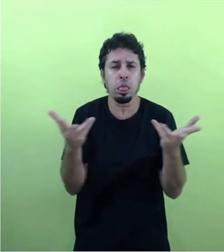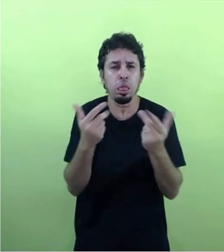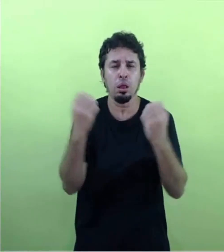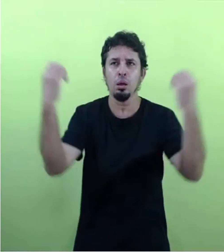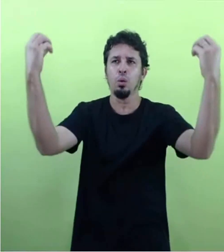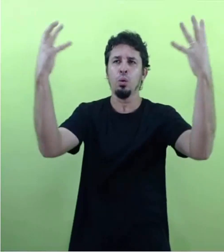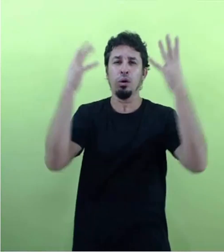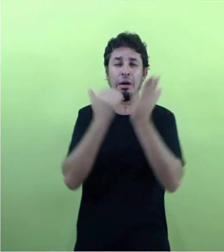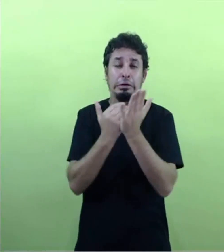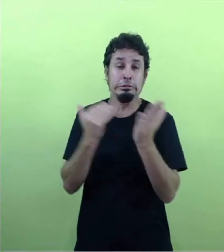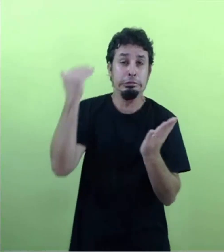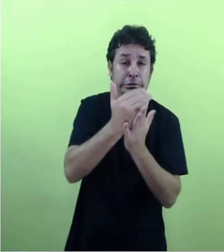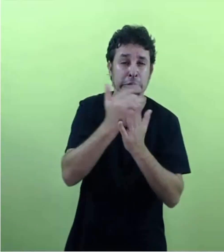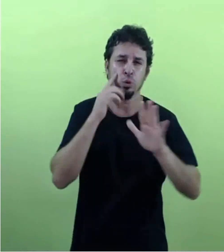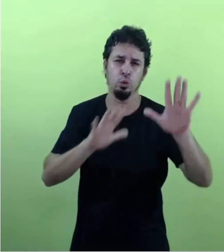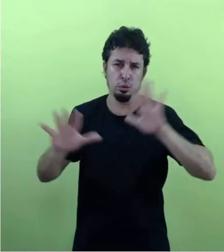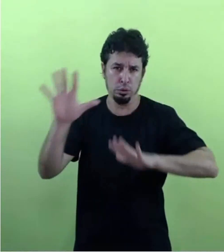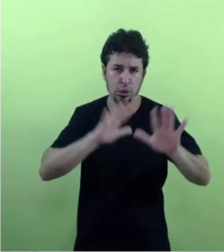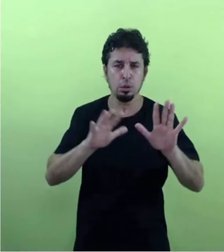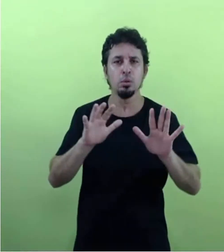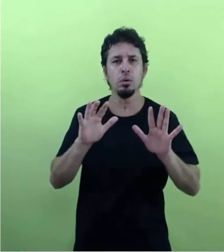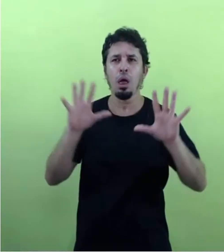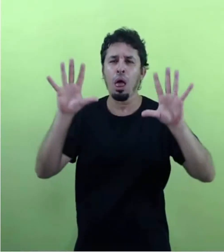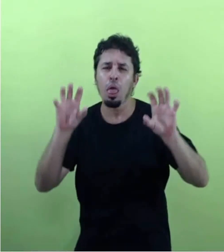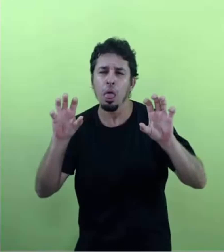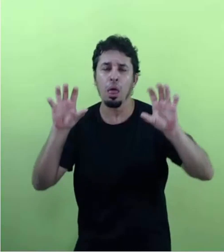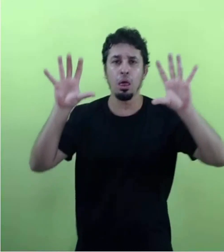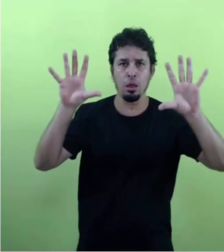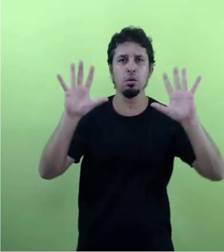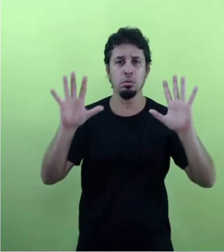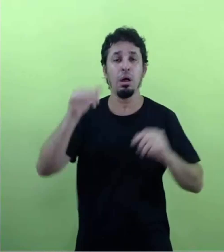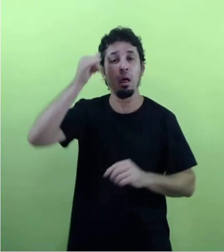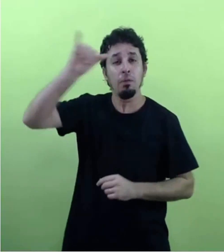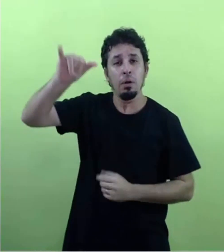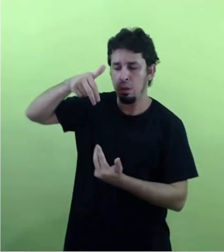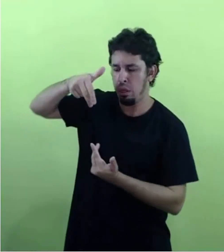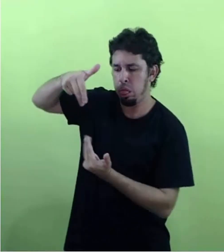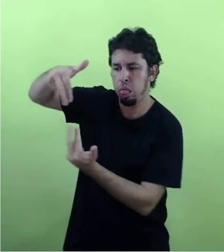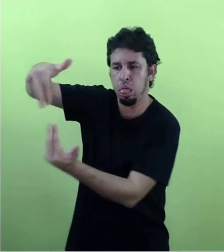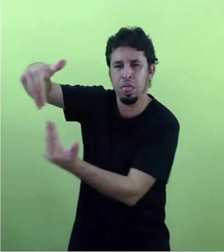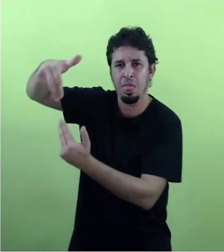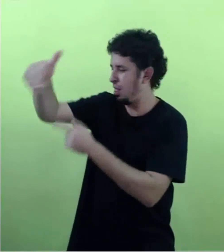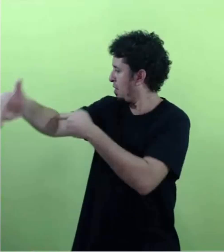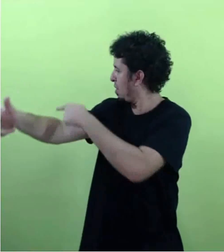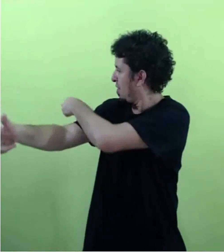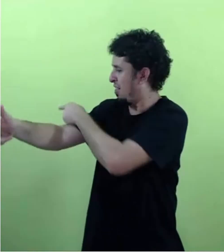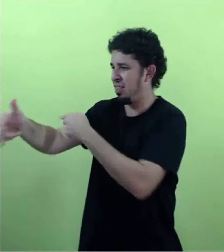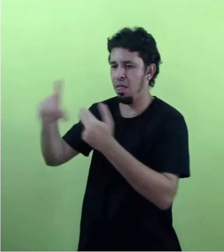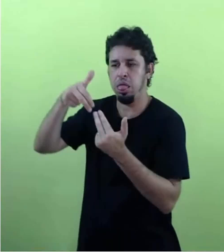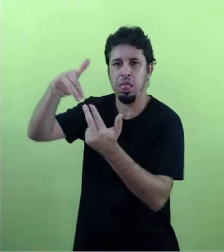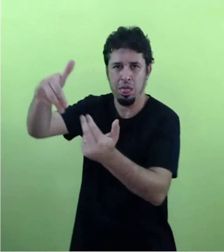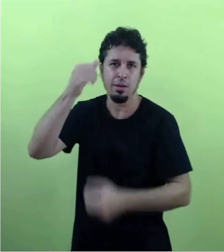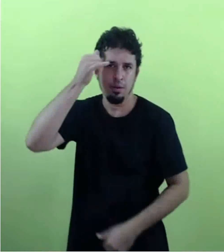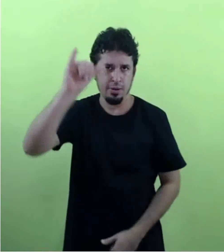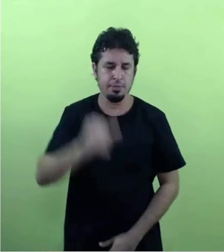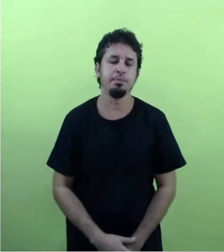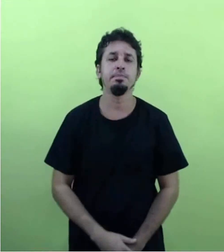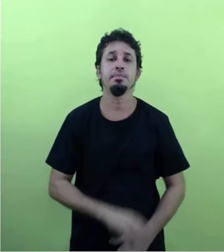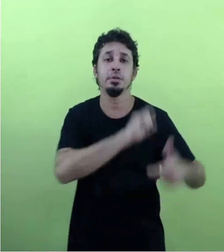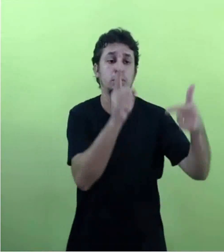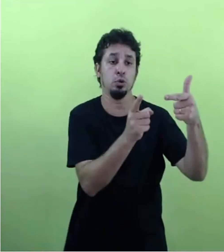cuidadosa, sem excesso ou carência de brilho, sombras precisam ser evitadas.